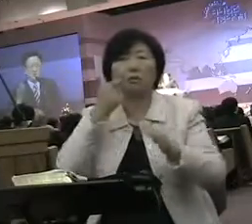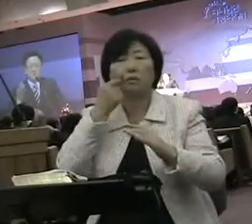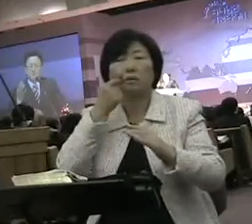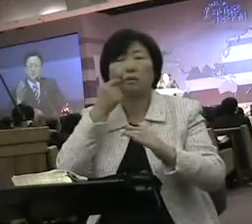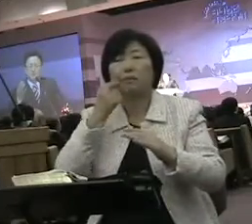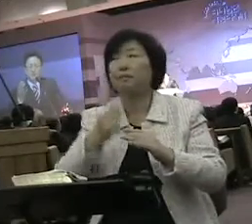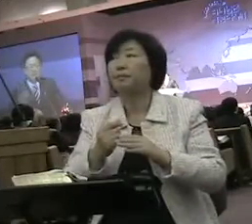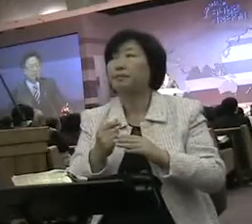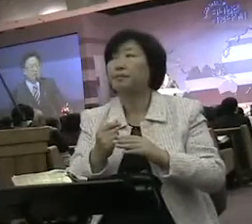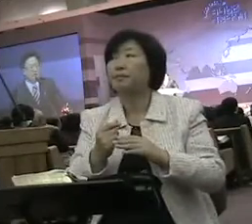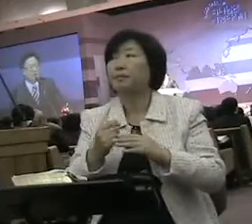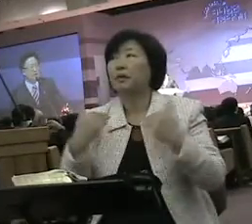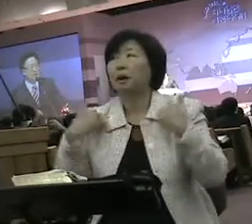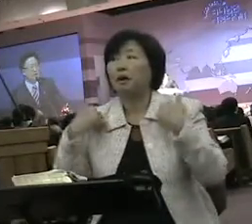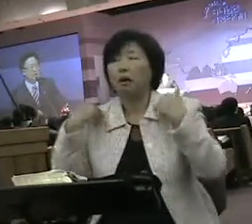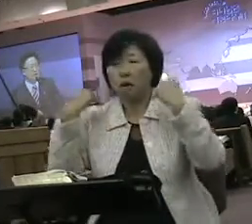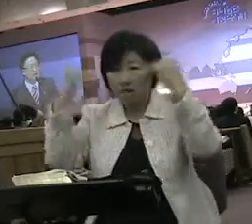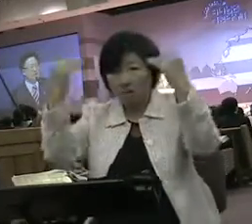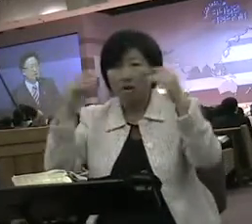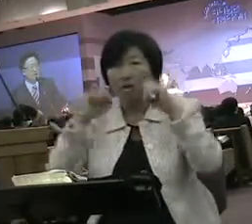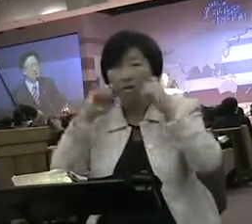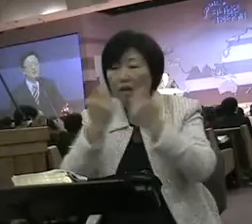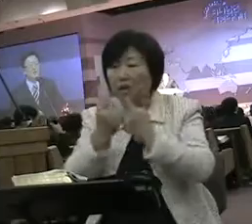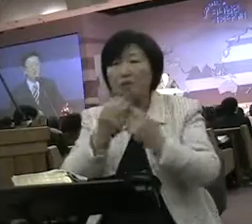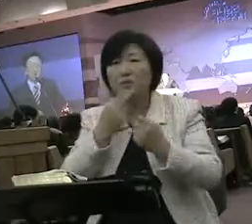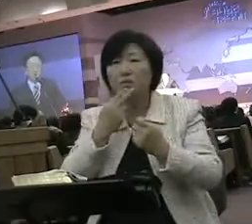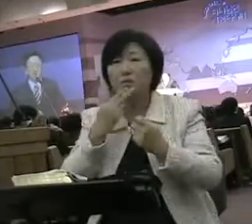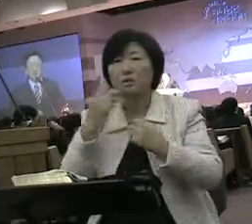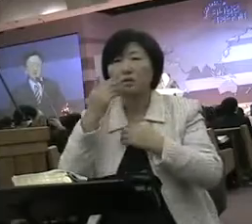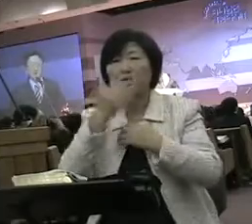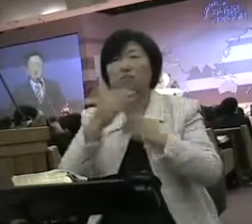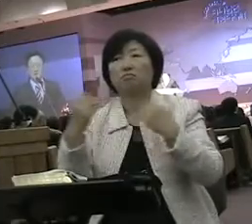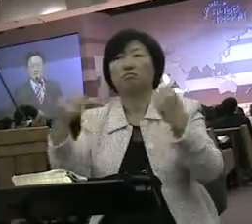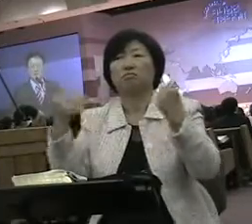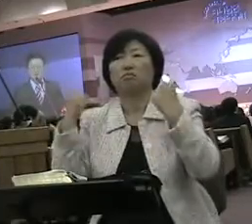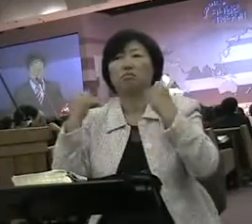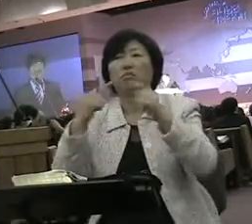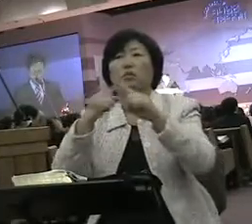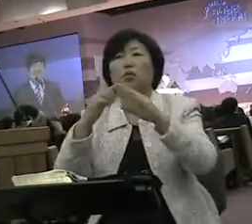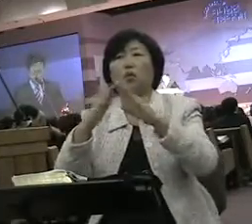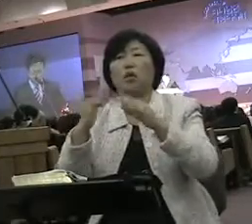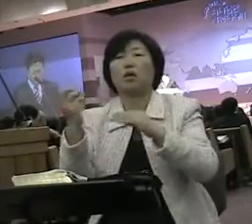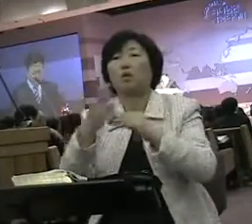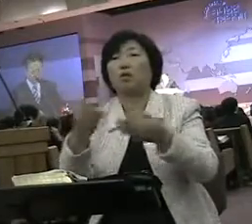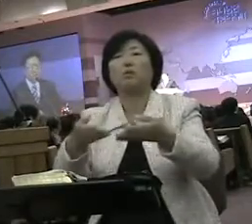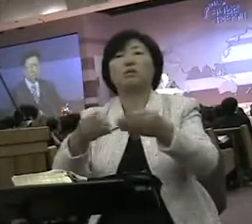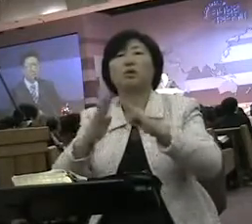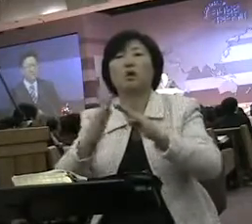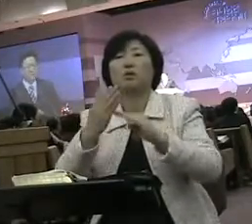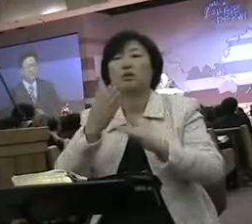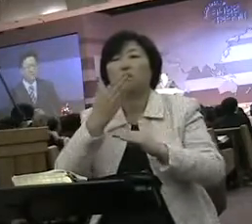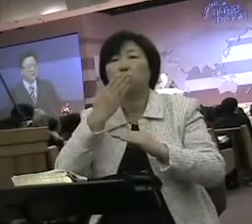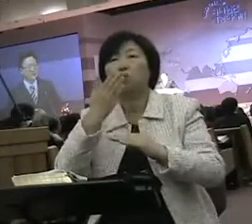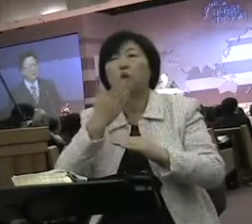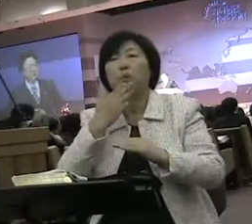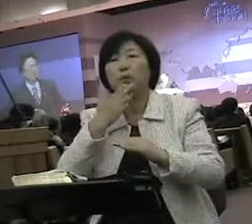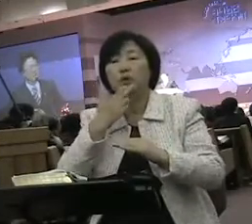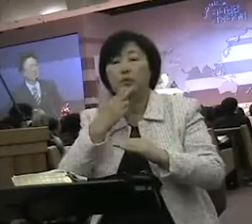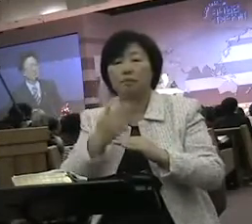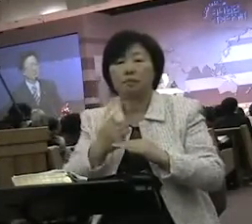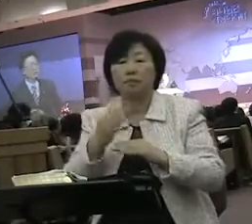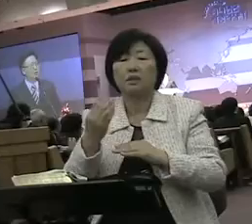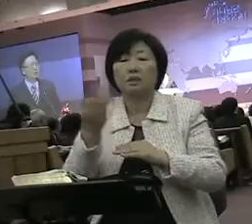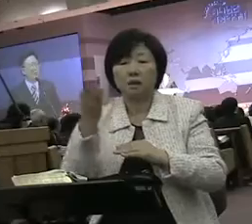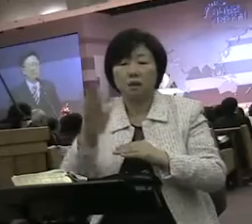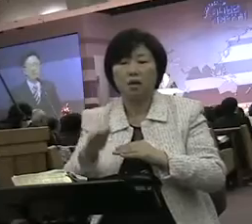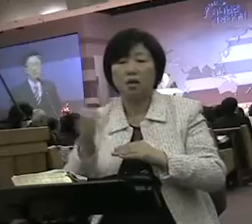마찬가지로 성숙되어지는 개인이 없이 건강한 교회 또한 세워질 수 없습니다. 그러나